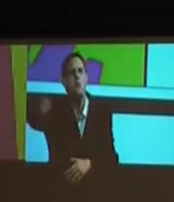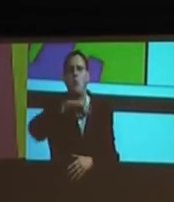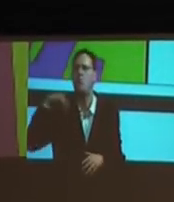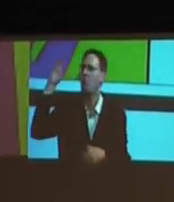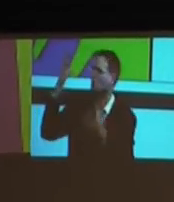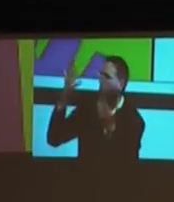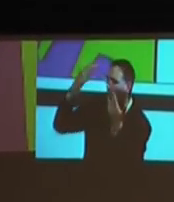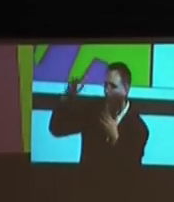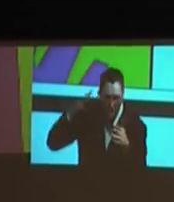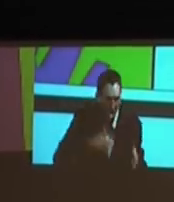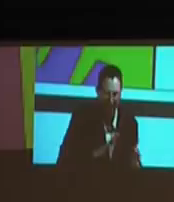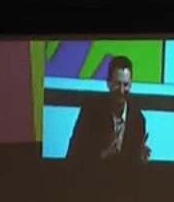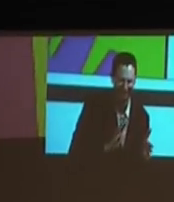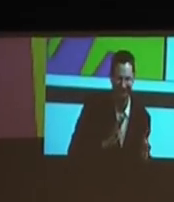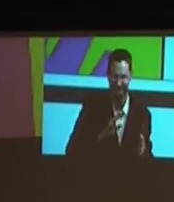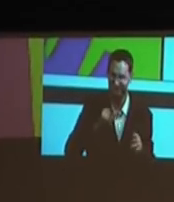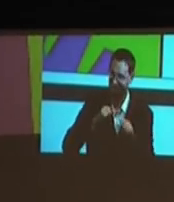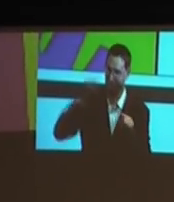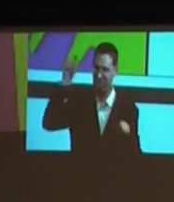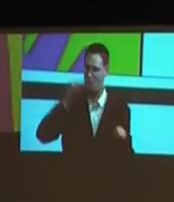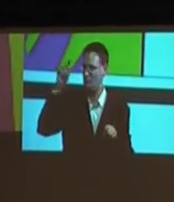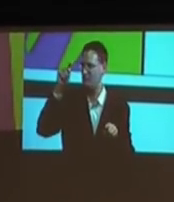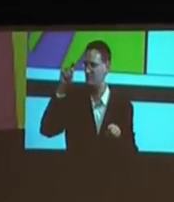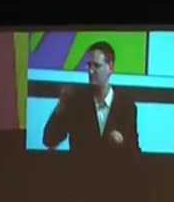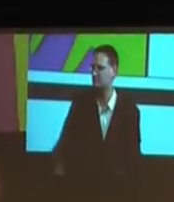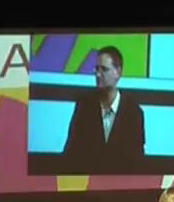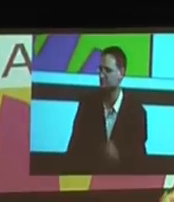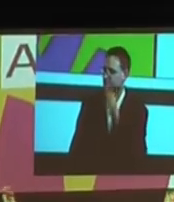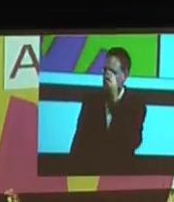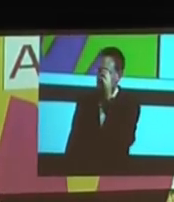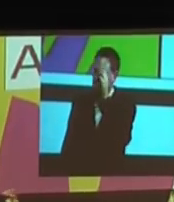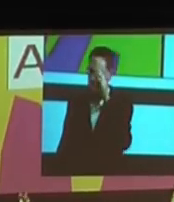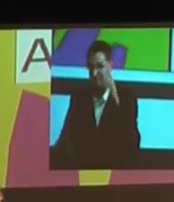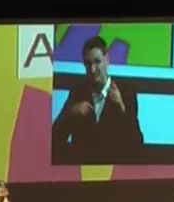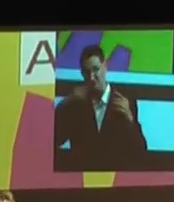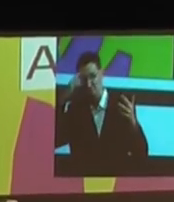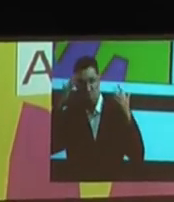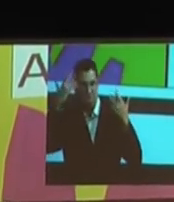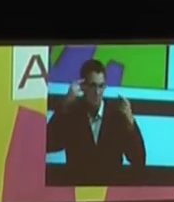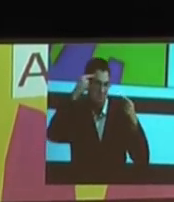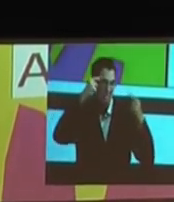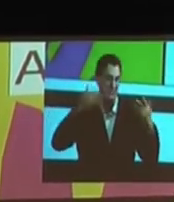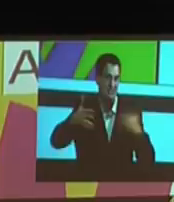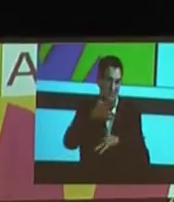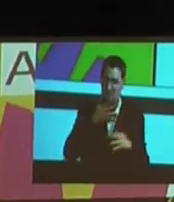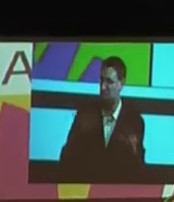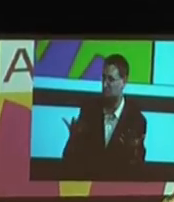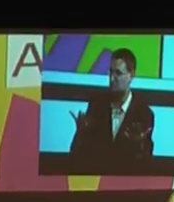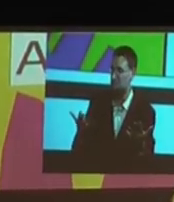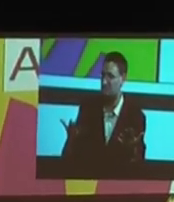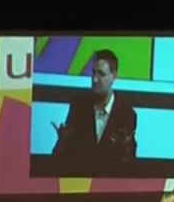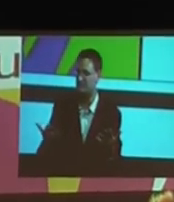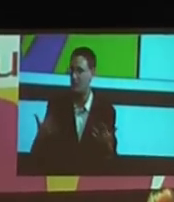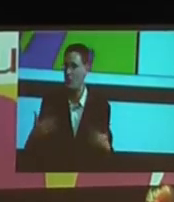schon an die Hörgeschieden und findet das spannend? Das ist nicht spannend. Spannend ist, wenn Gebärdensprache auf dem Bildschirm erscheint.